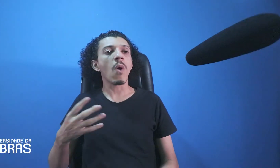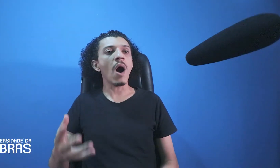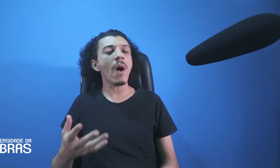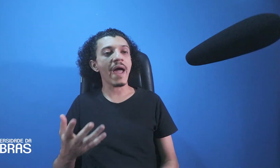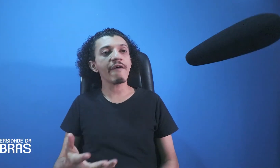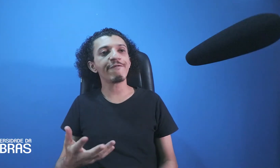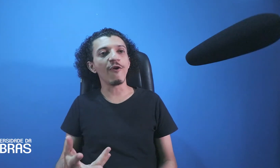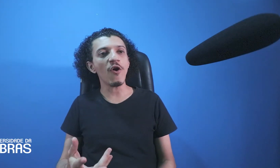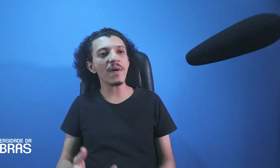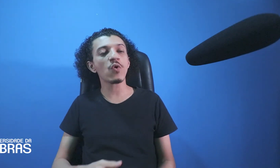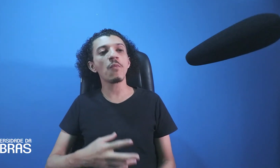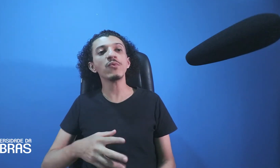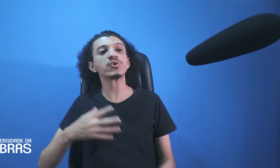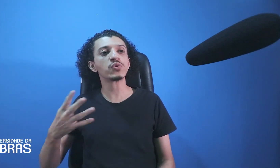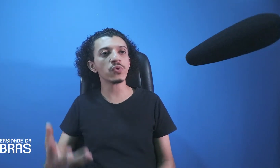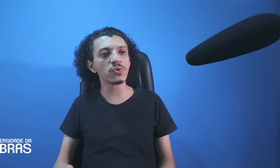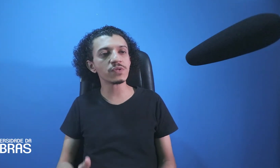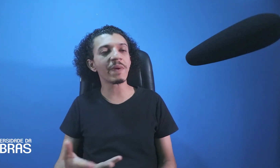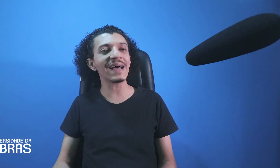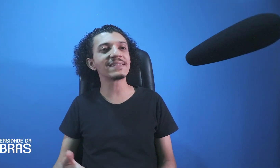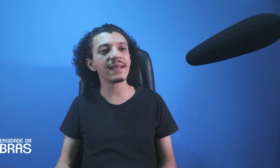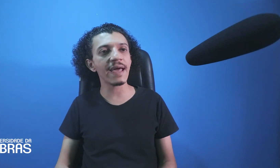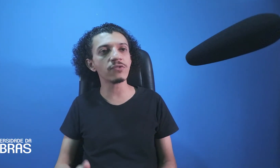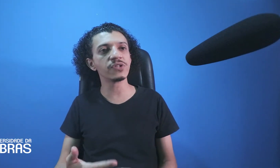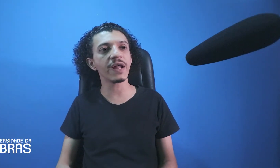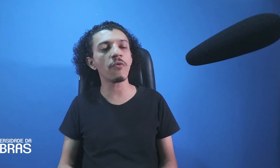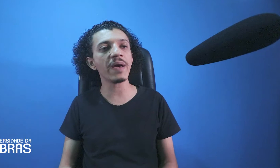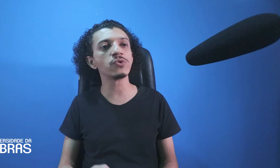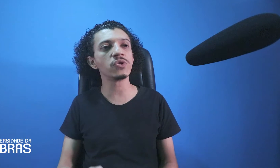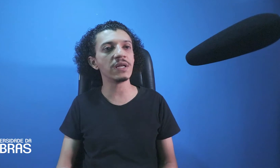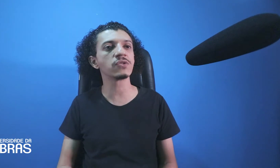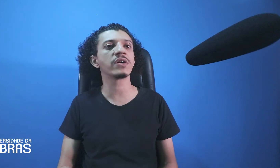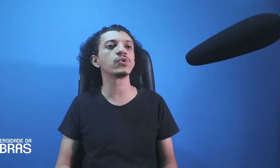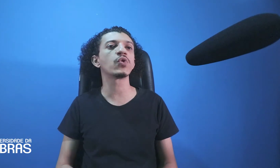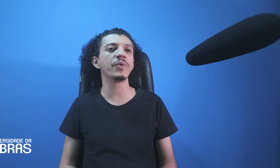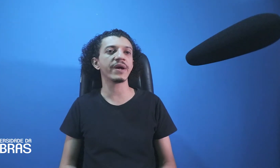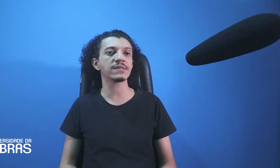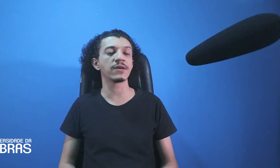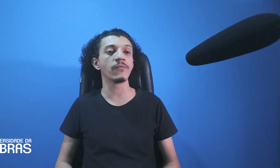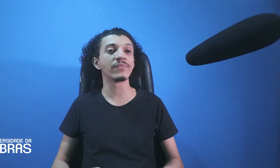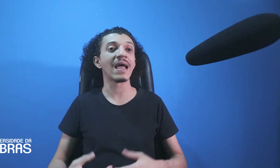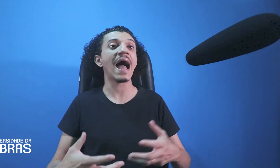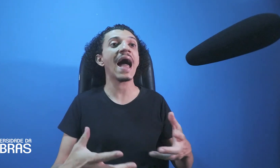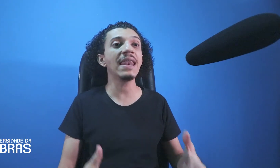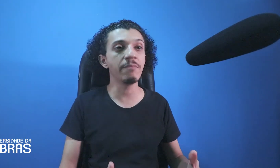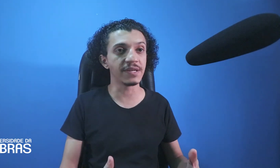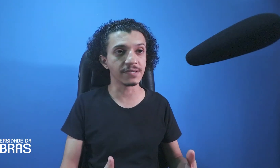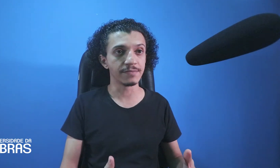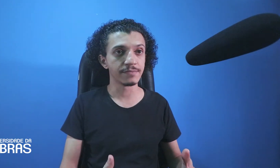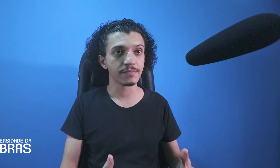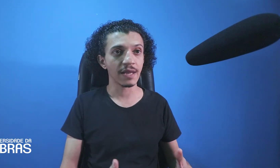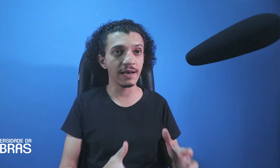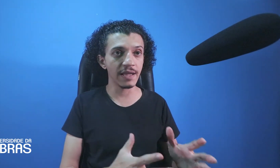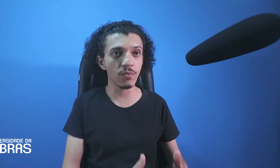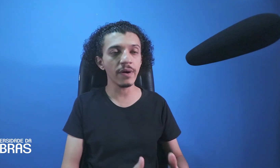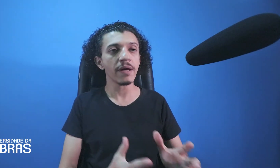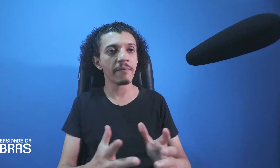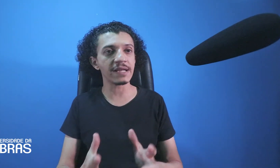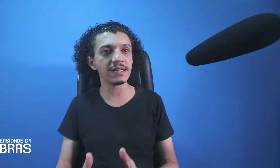qual é a forma como os surdos brasileiros geralmente utilizam na sua comunicação? A Libras, língua brasileira